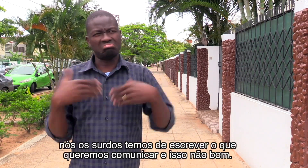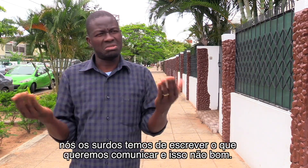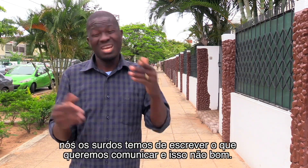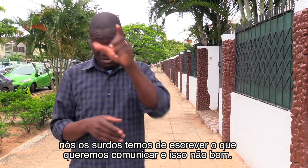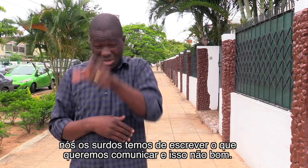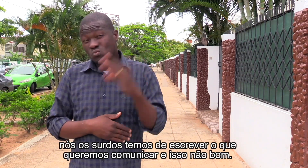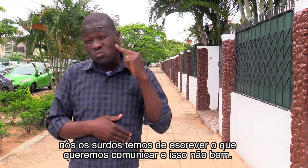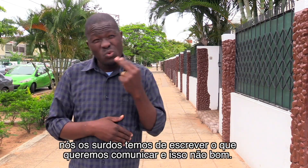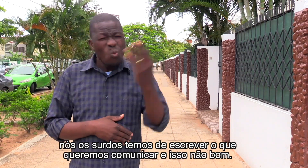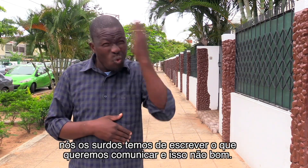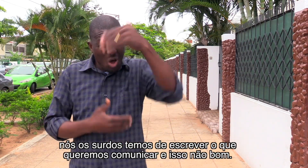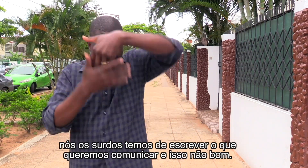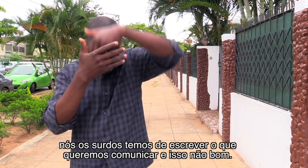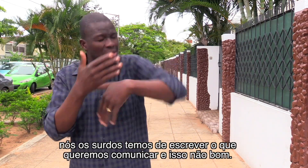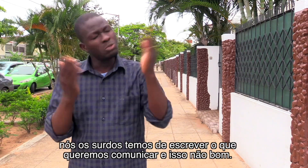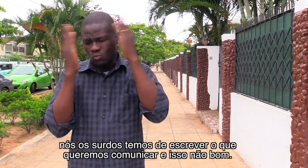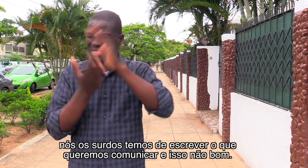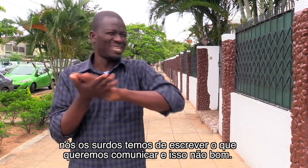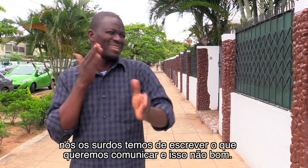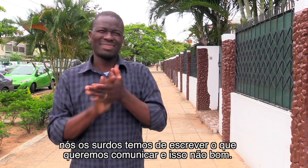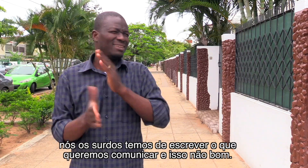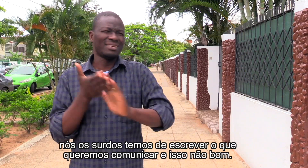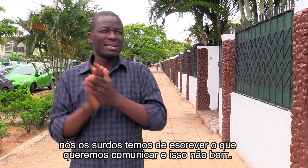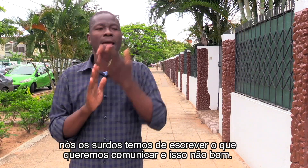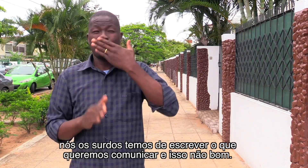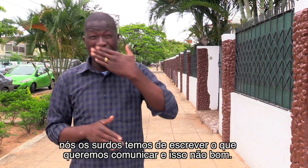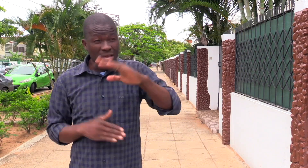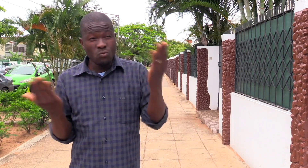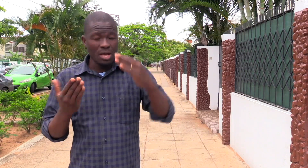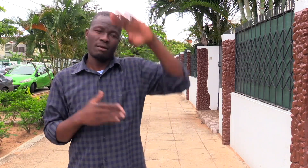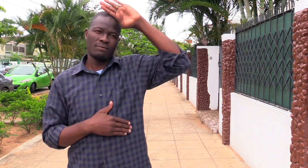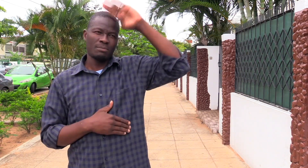escrever o que queremos comunicar. E isso não é bom.